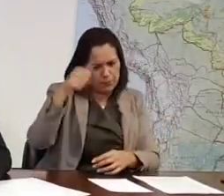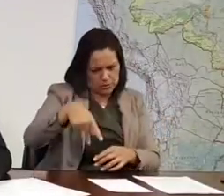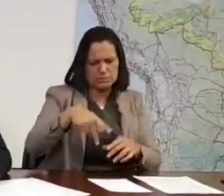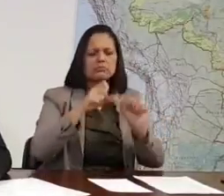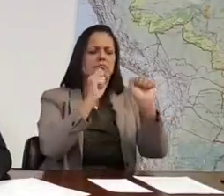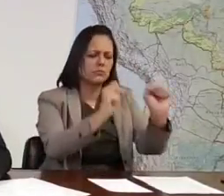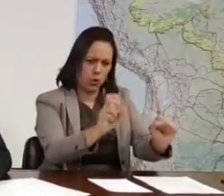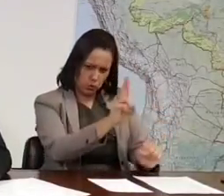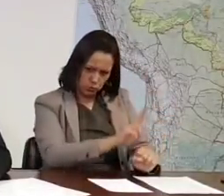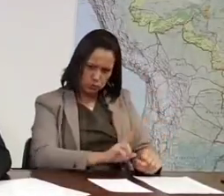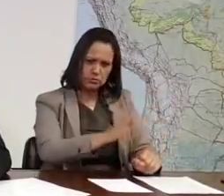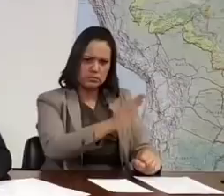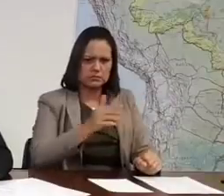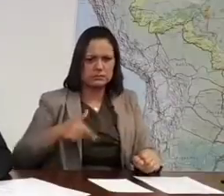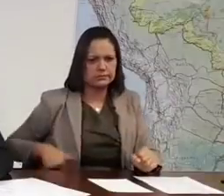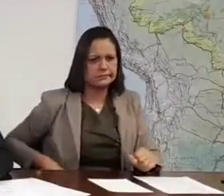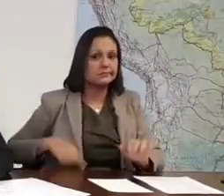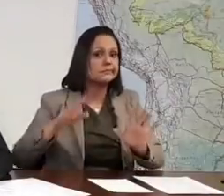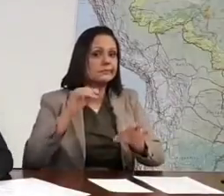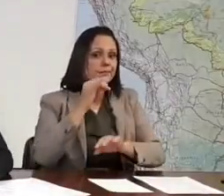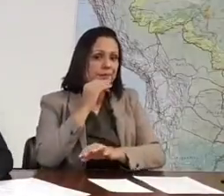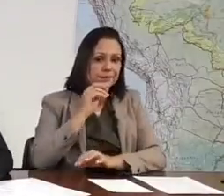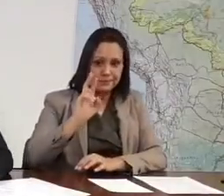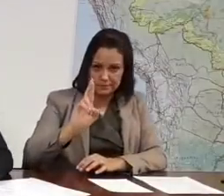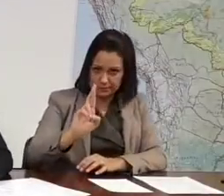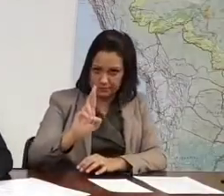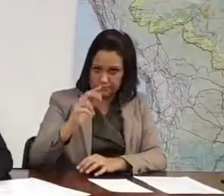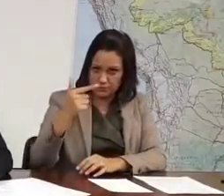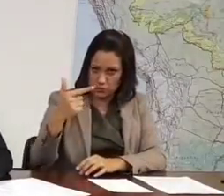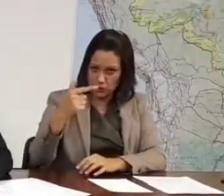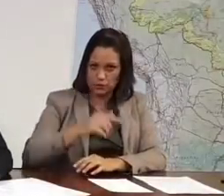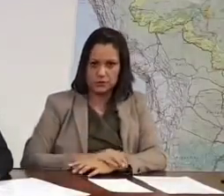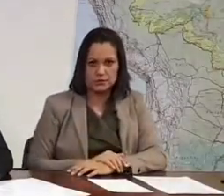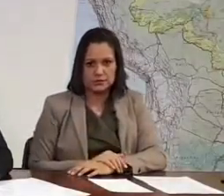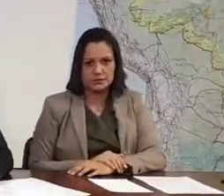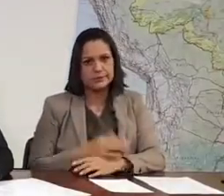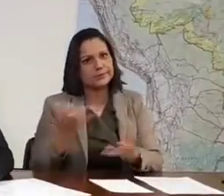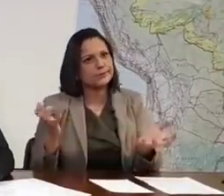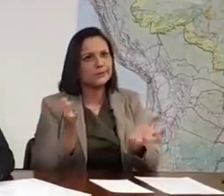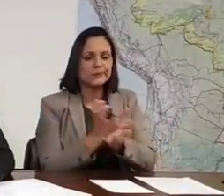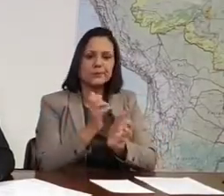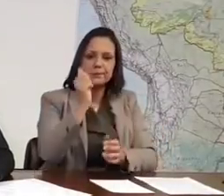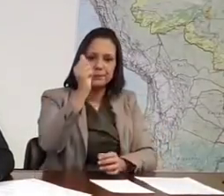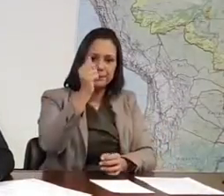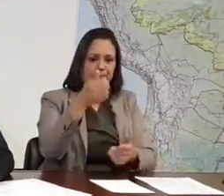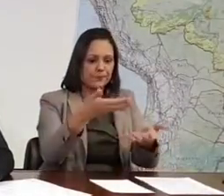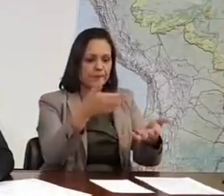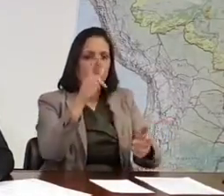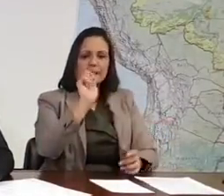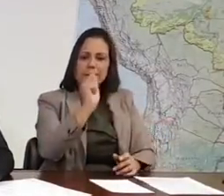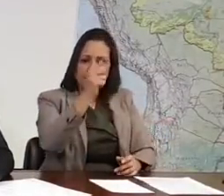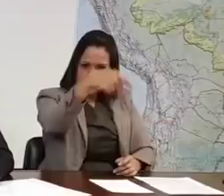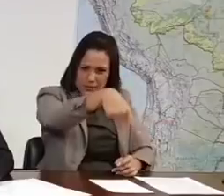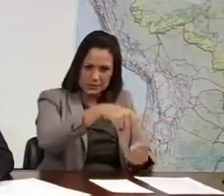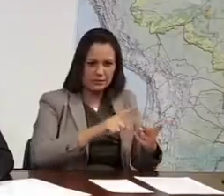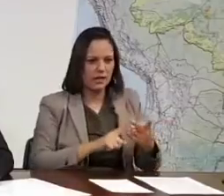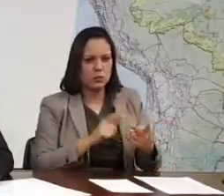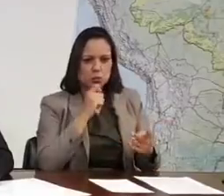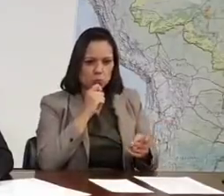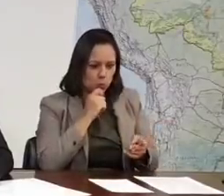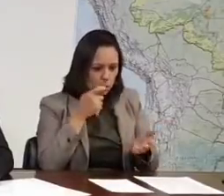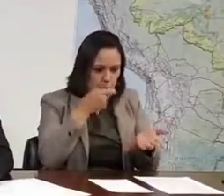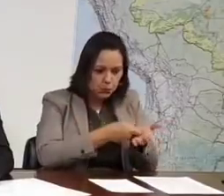No tocante, por exemplo, o pessoal que é R2, tá? É militar da reserva não remunerada, é oficial R2, sargento temporário,